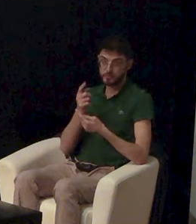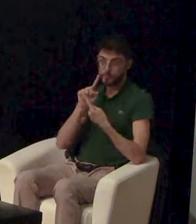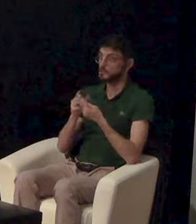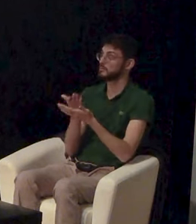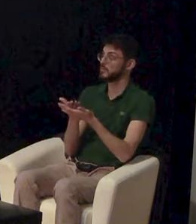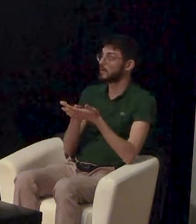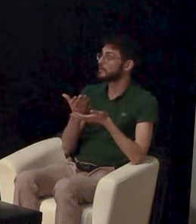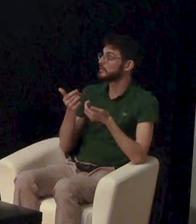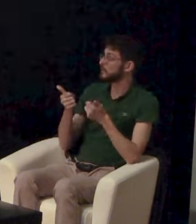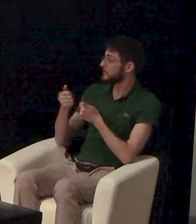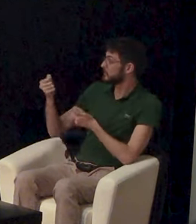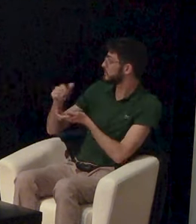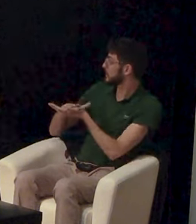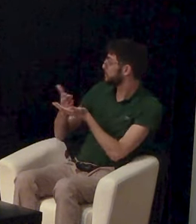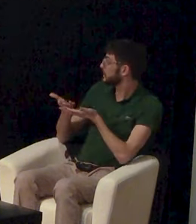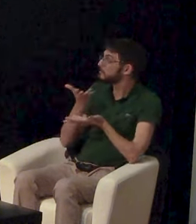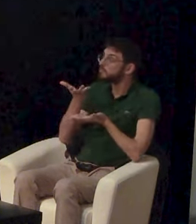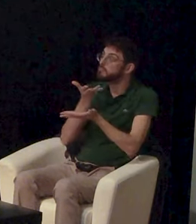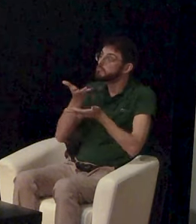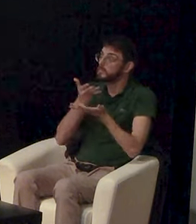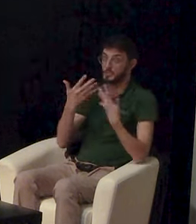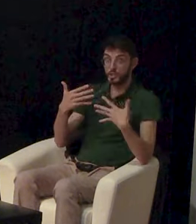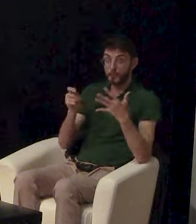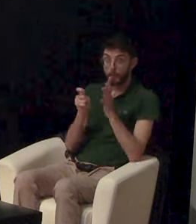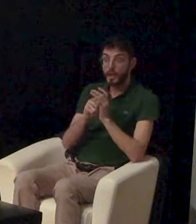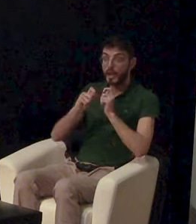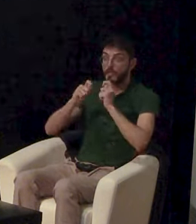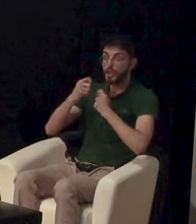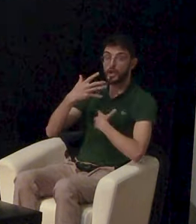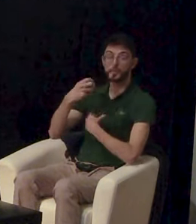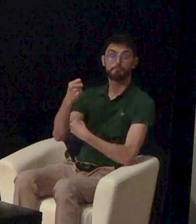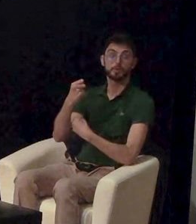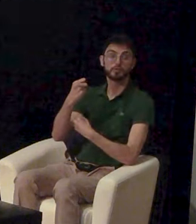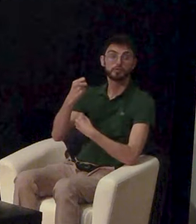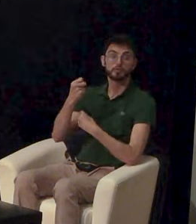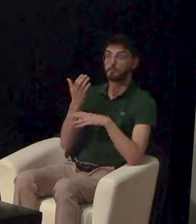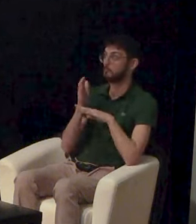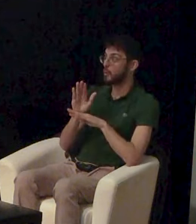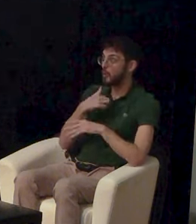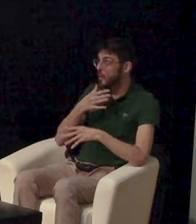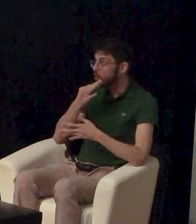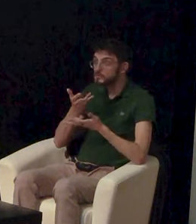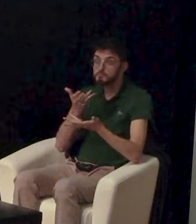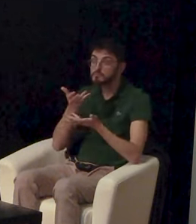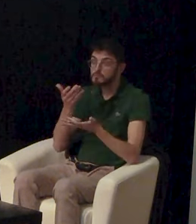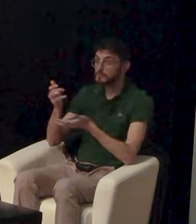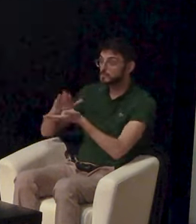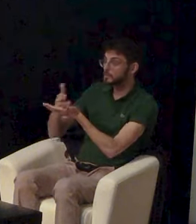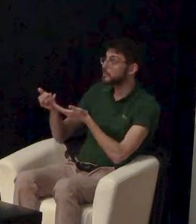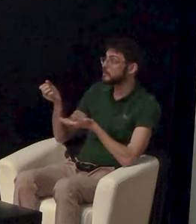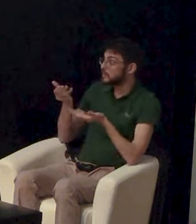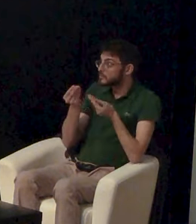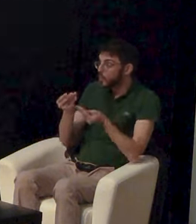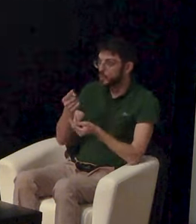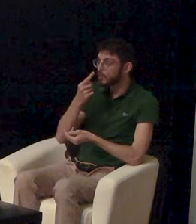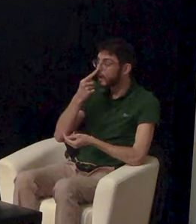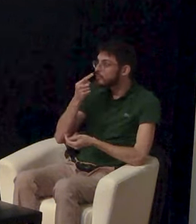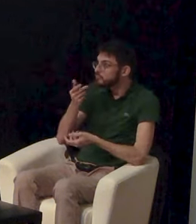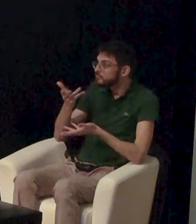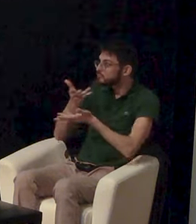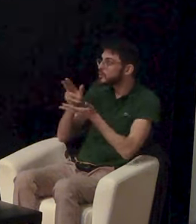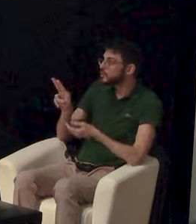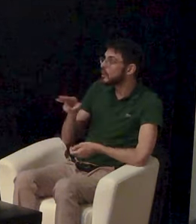Donc il faut aussi montrer qu'on est capable. Donc on prend des interprètes, déjà pour l'entretien d'embauche et puis on mène